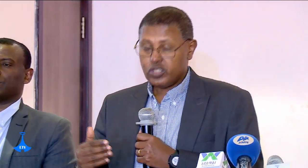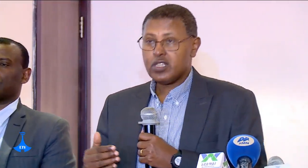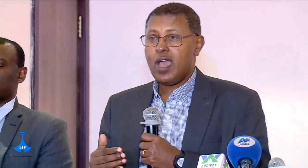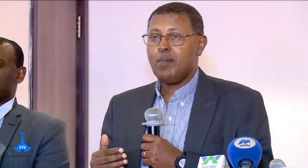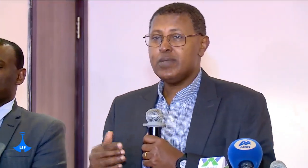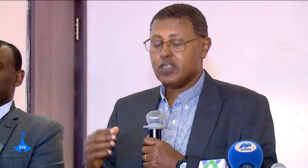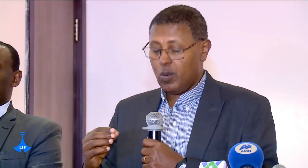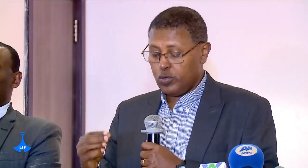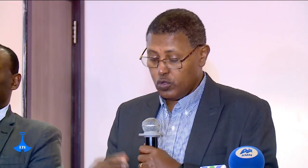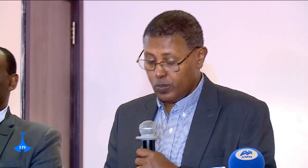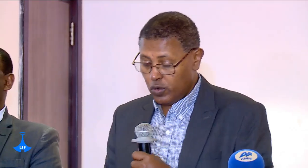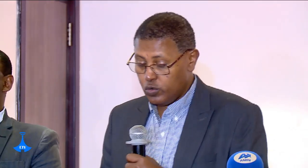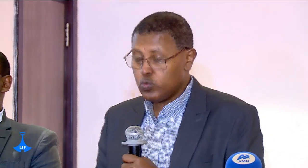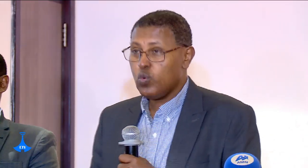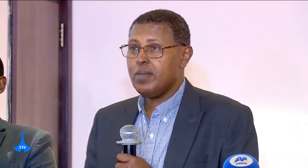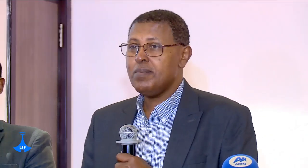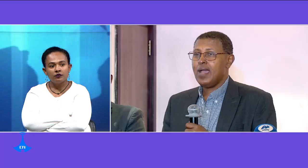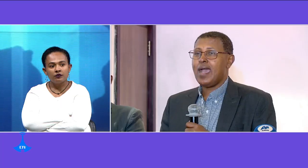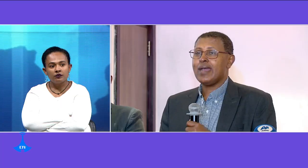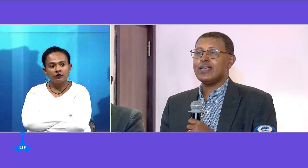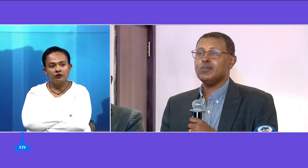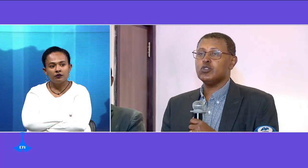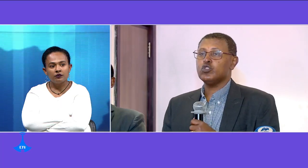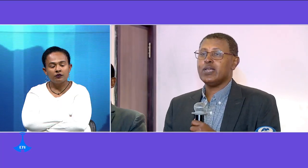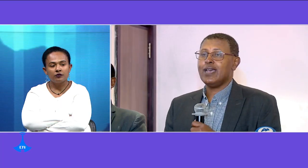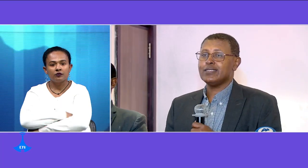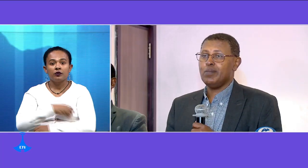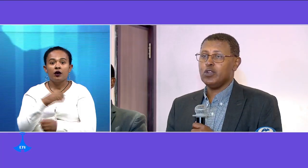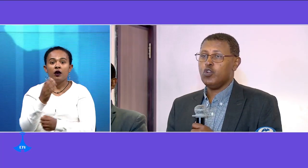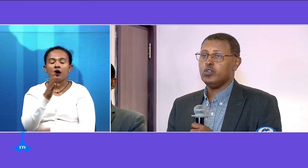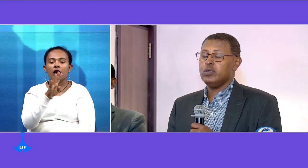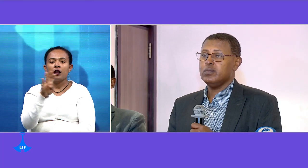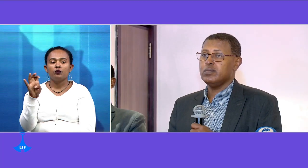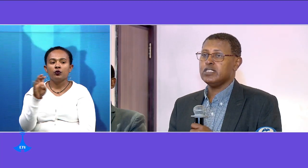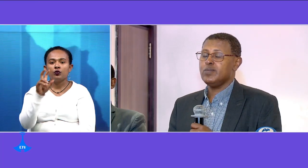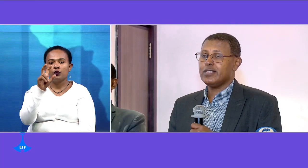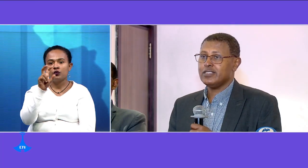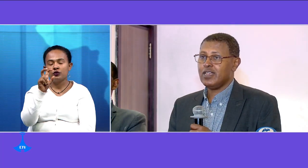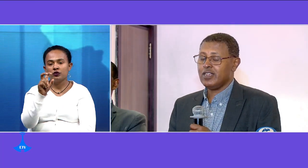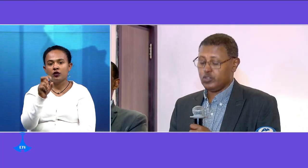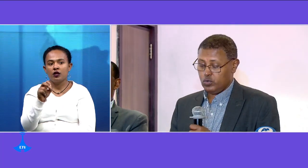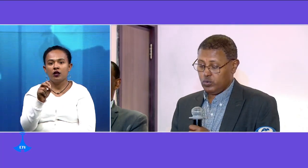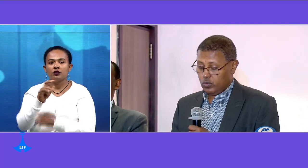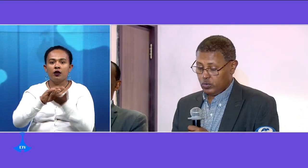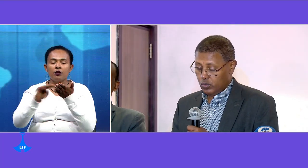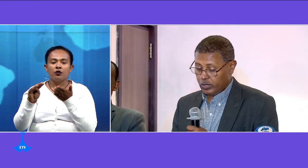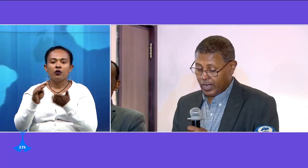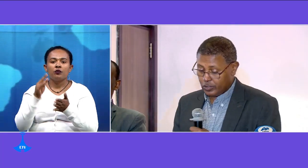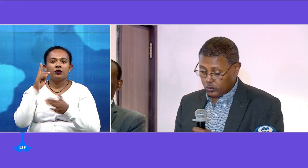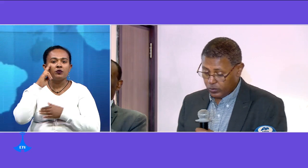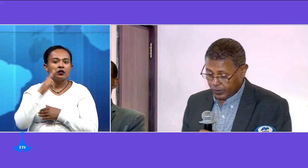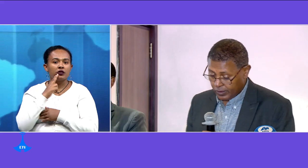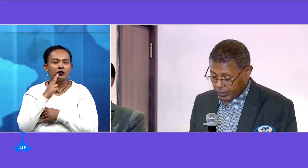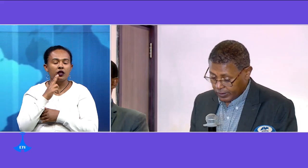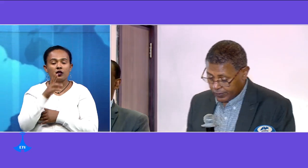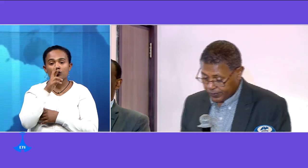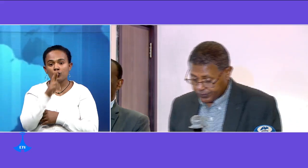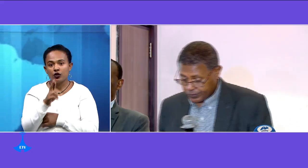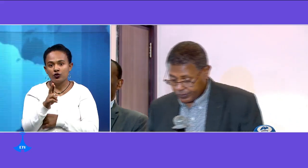ከዚህ ውስጥ 5% የሚሆኑት ወይም 430 ሚሊዮን በስማት ሳናቸው ናቸው።